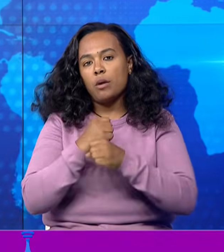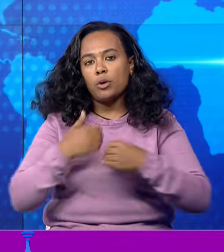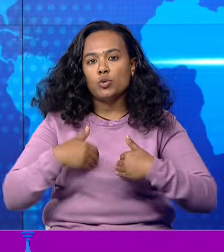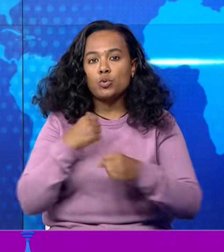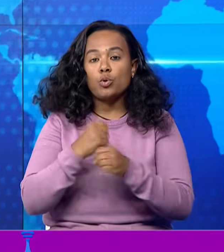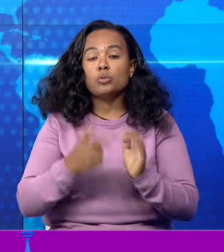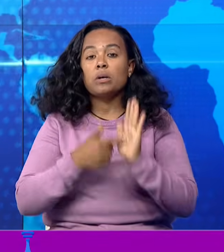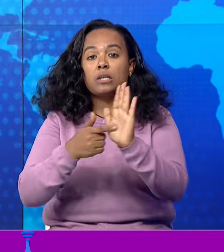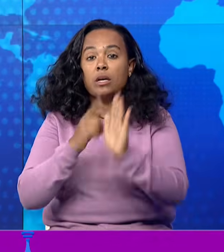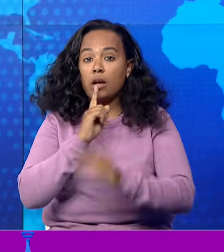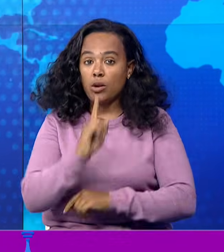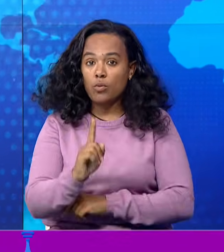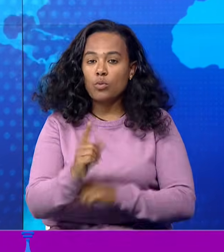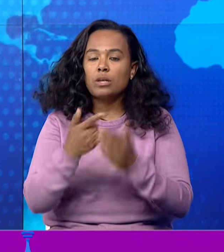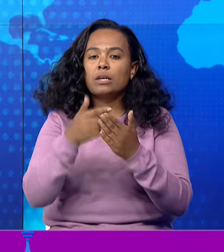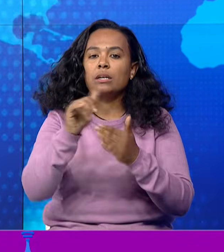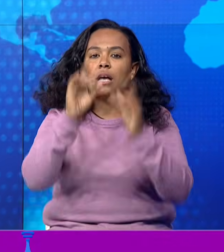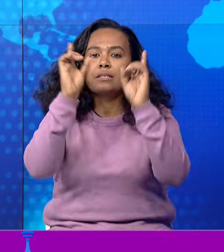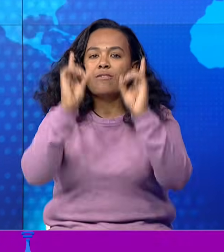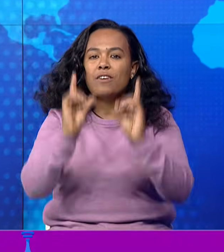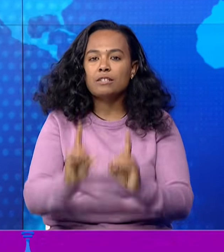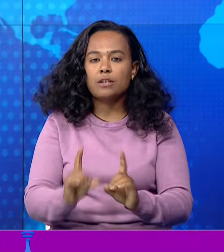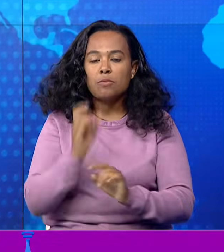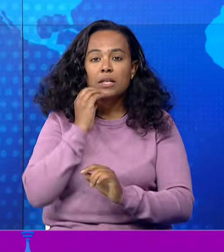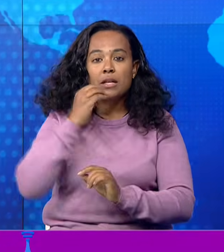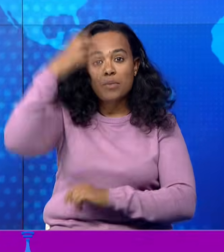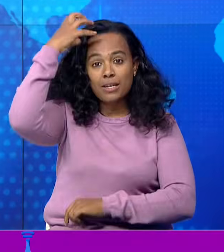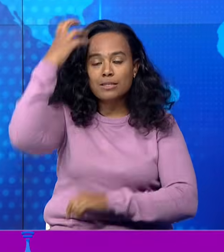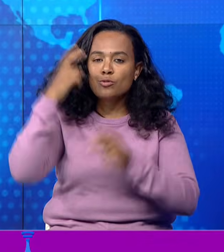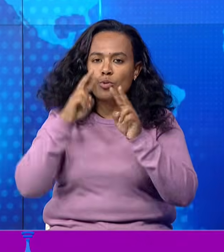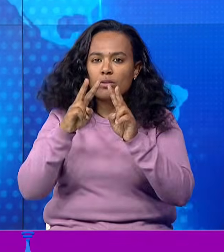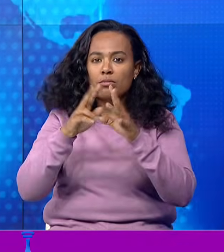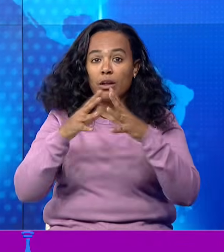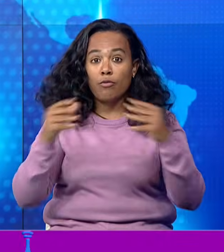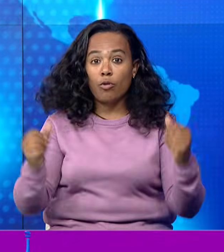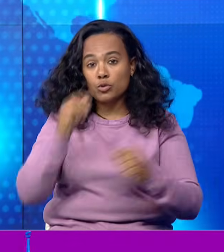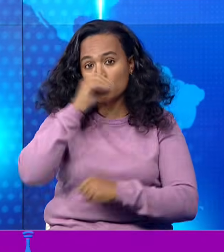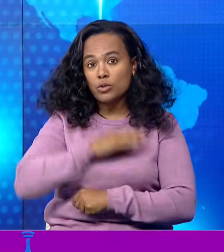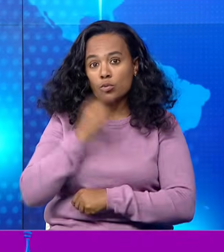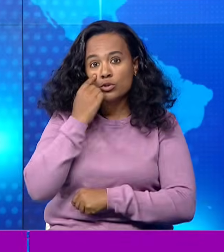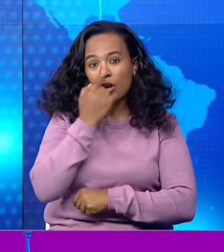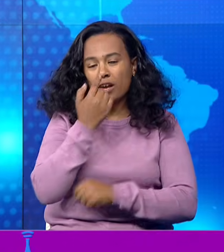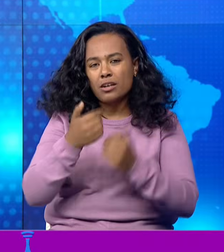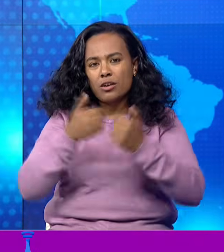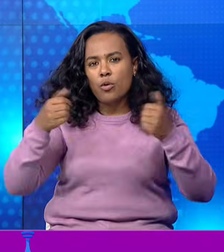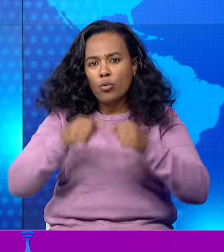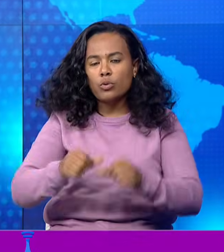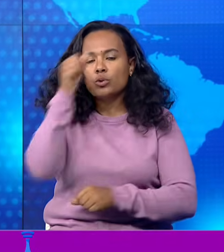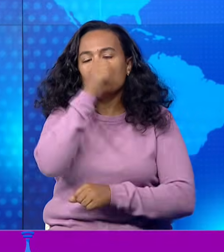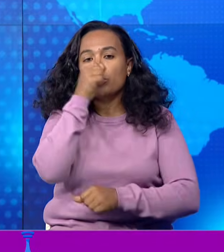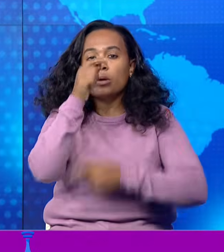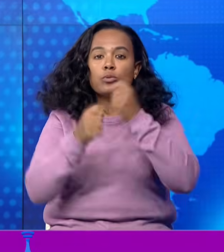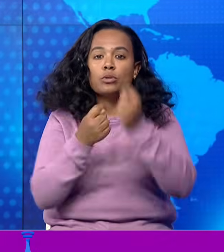ማሳያ የሚሆን ጭምር ነው። ልክ እንደ አጼ ፋሲል ቤተ መንግስት ሁሉ ትኩረት ተነፍጓቸው ከሰዎች አይን ጭምር ርቀው የተሸሸጉ የኢትዮጵያ የቱሪዝም